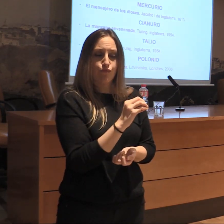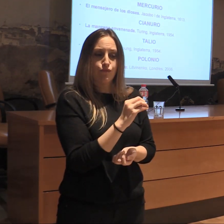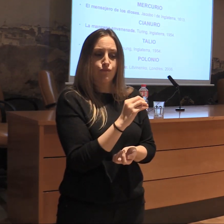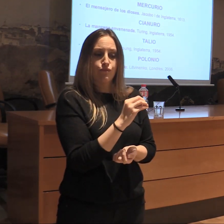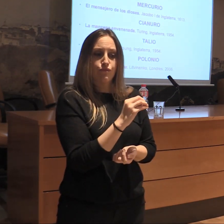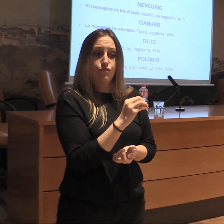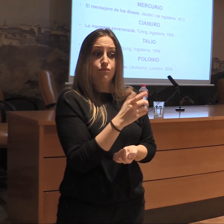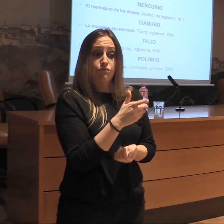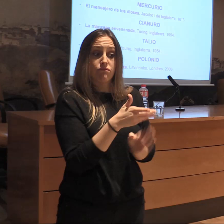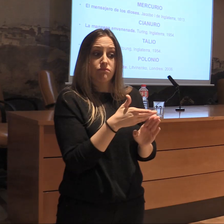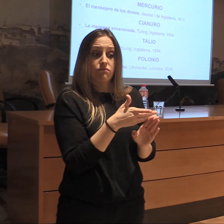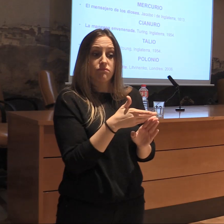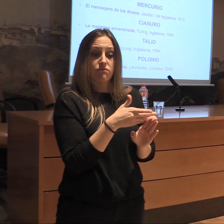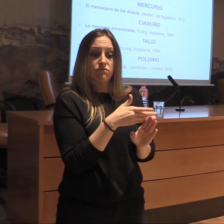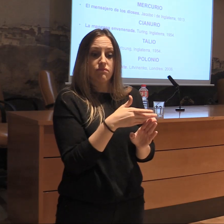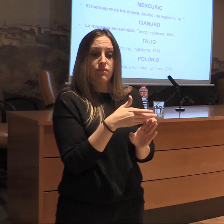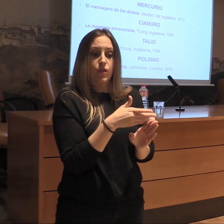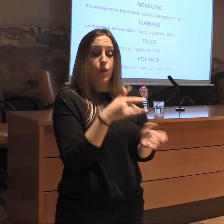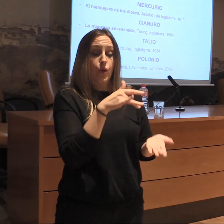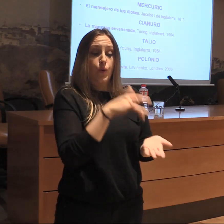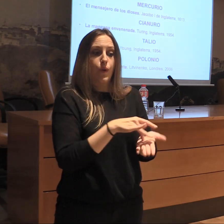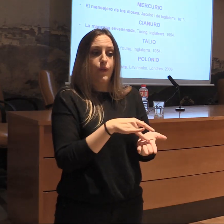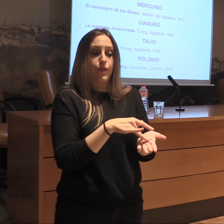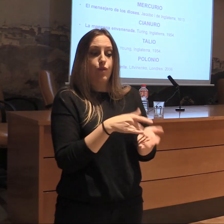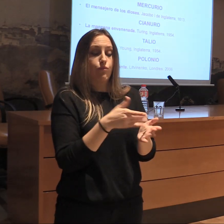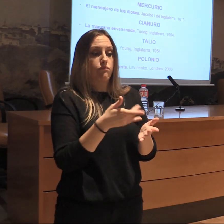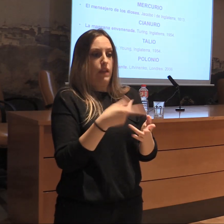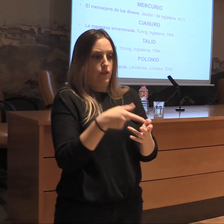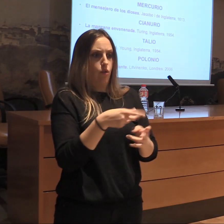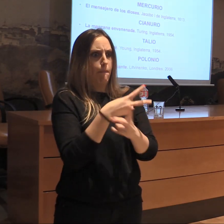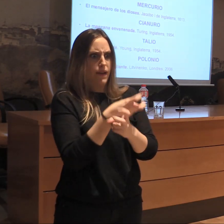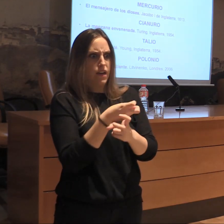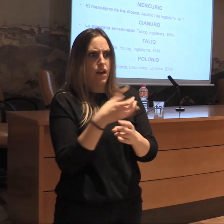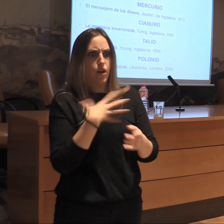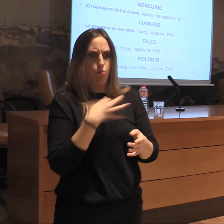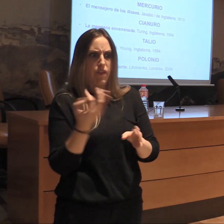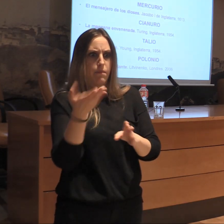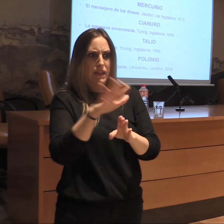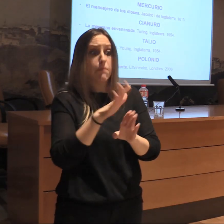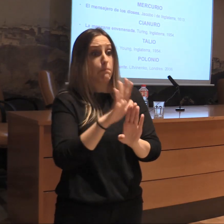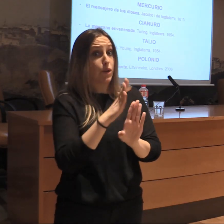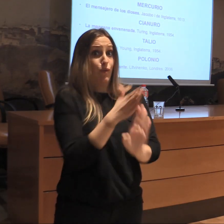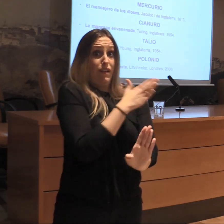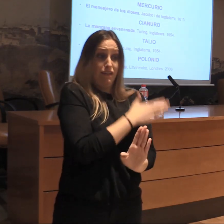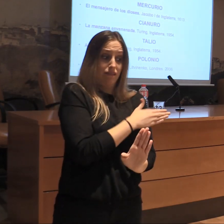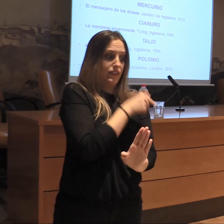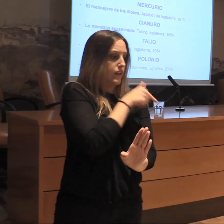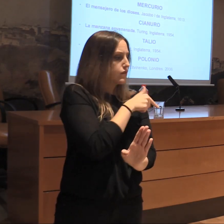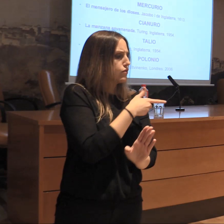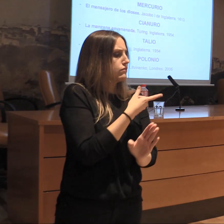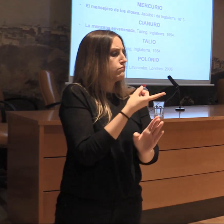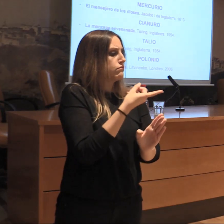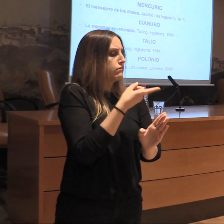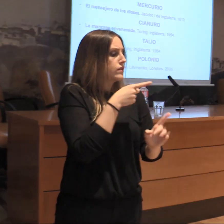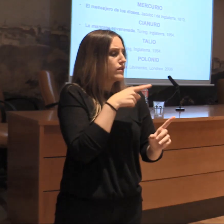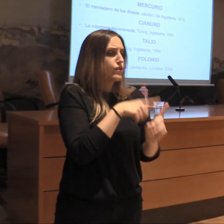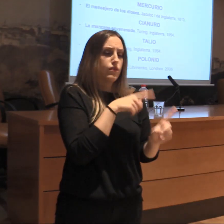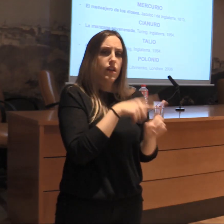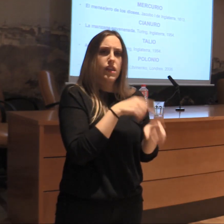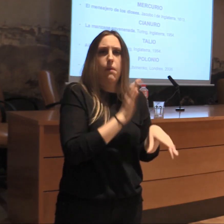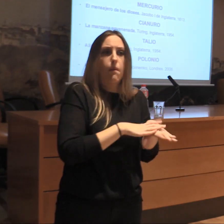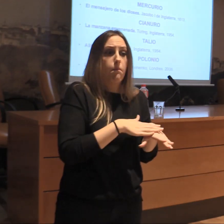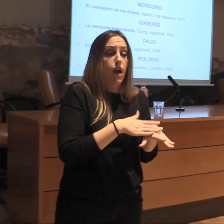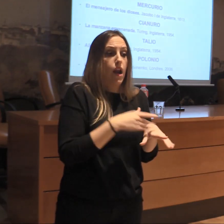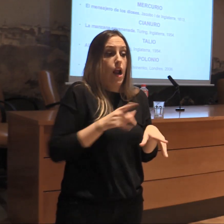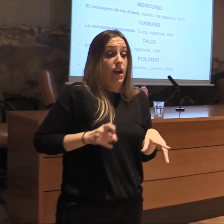antes de que se supiera su posibilidad de ser un arma letal, fue empleado, bueno, para